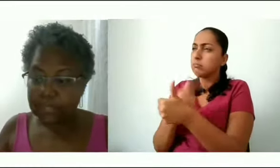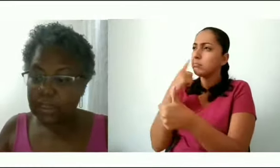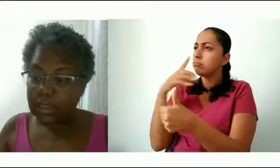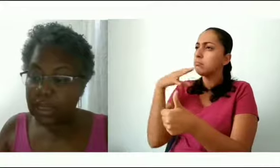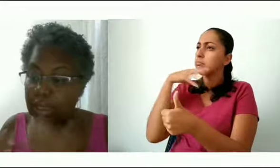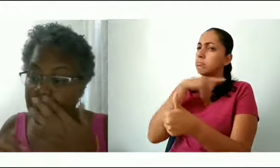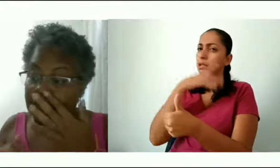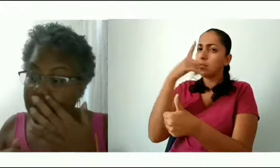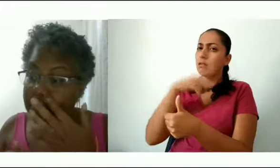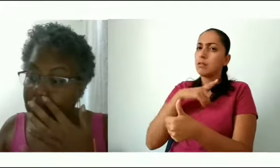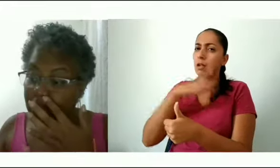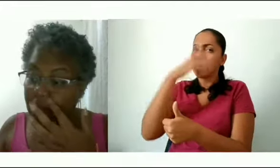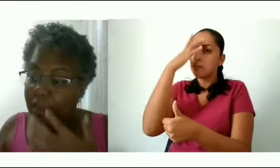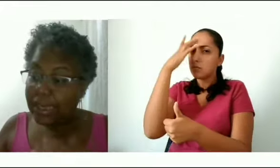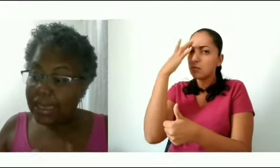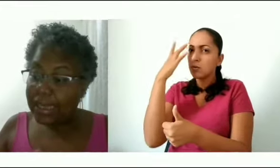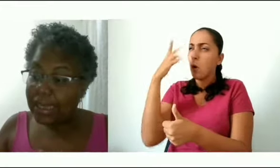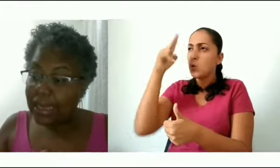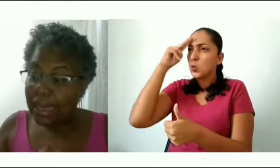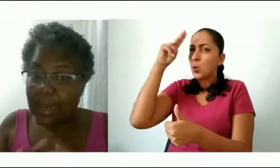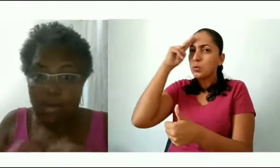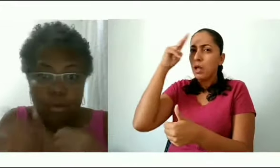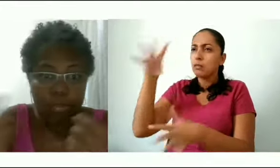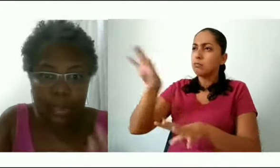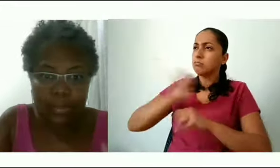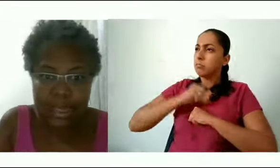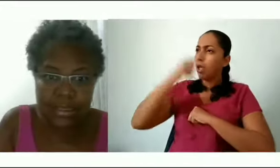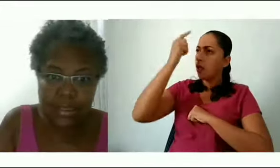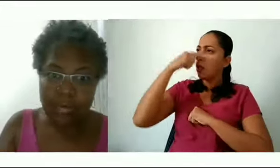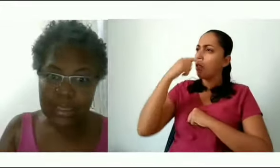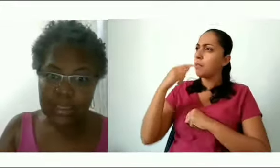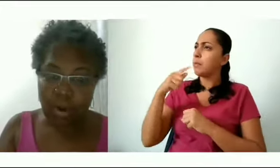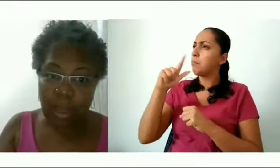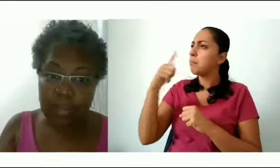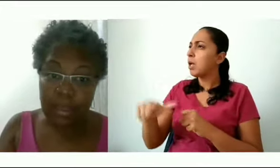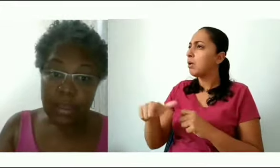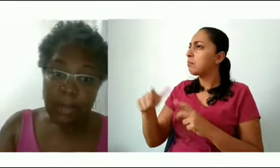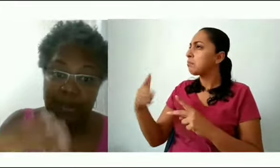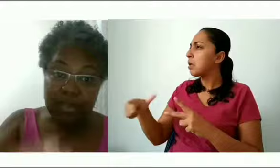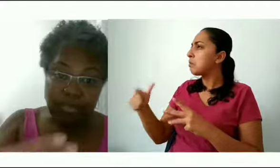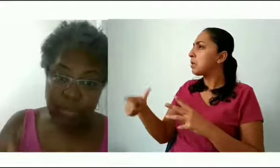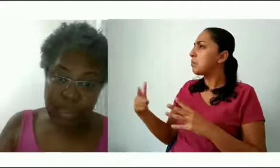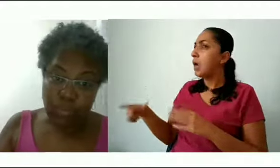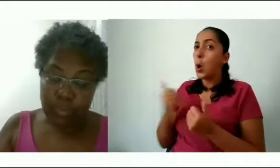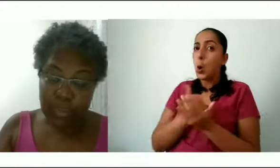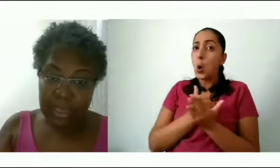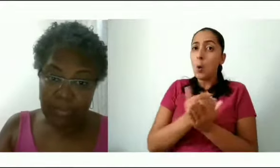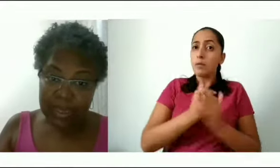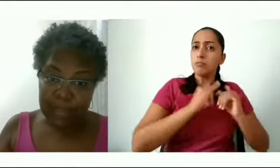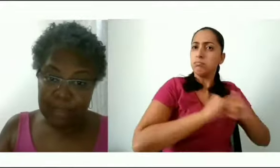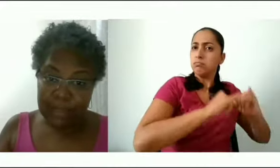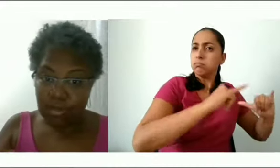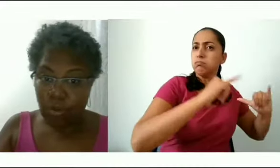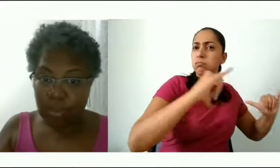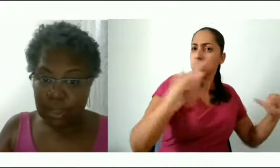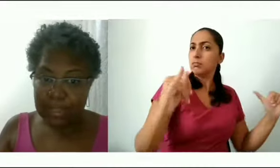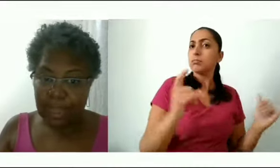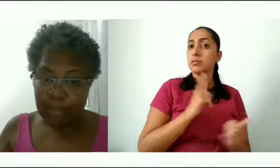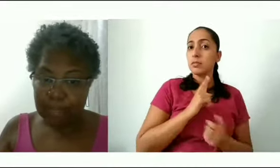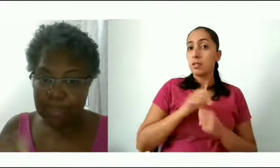Europa, né? Então, a contaminação era enorme, principalmente porque era uma gripe